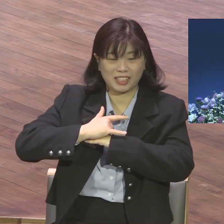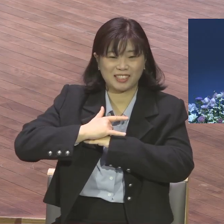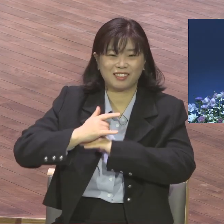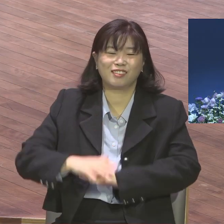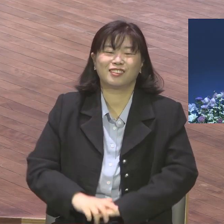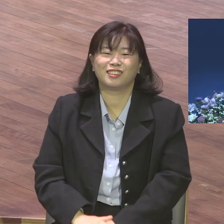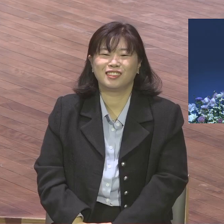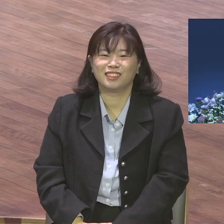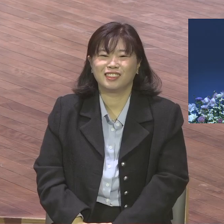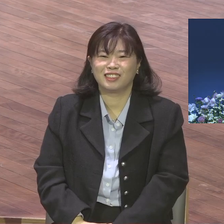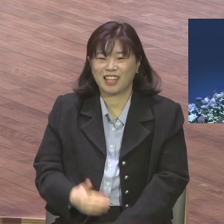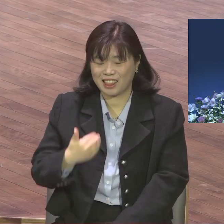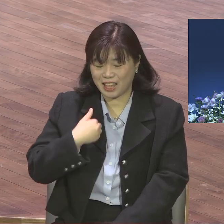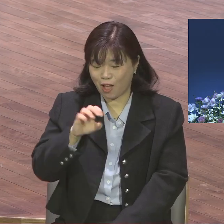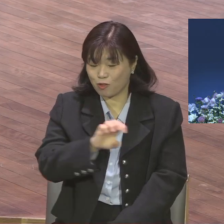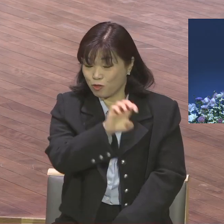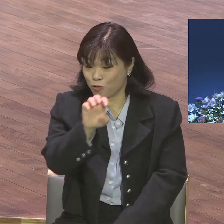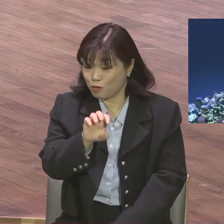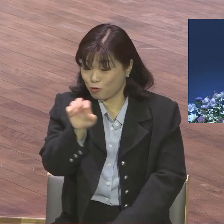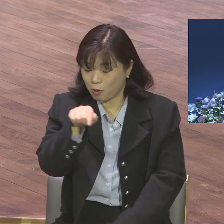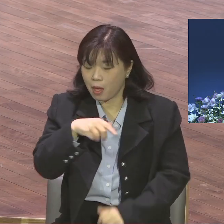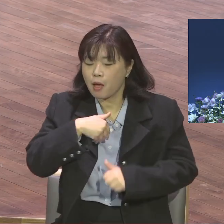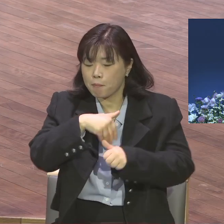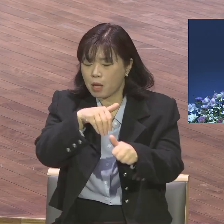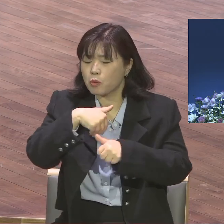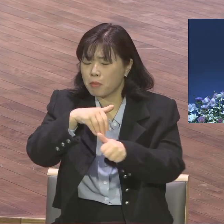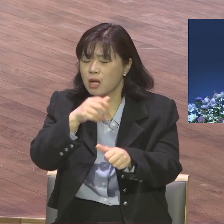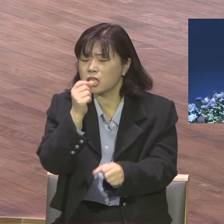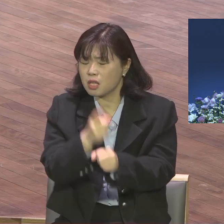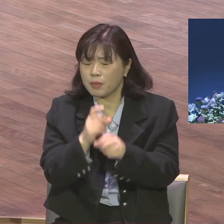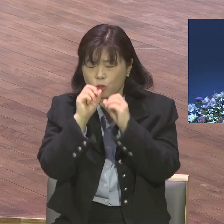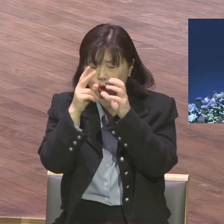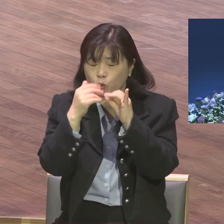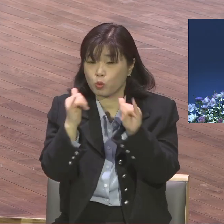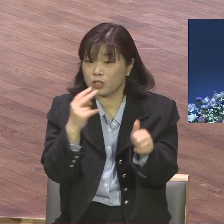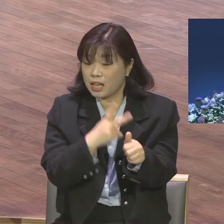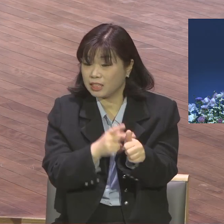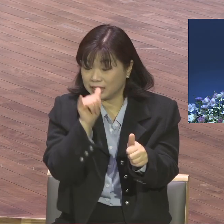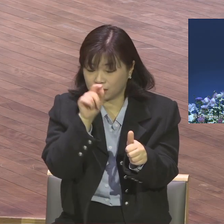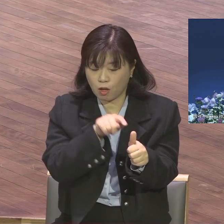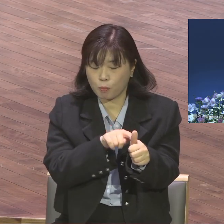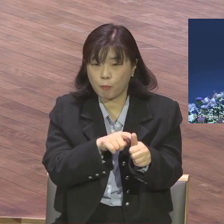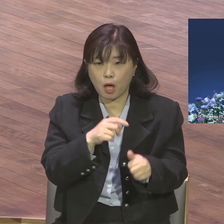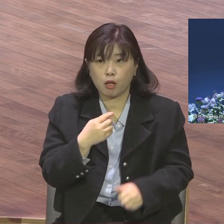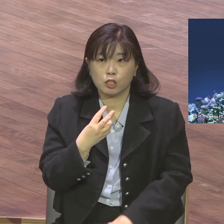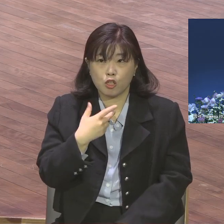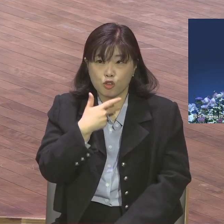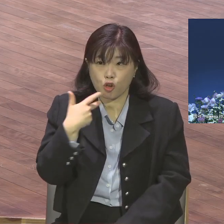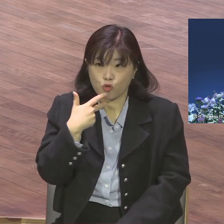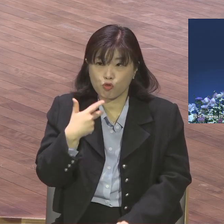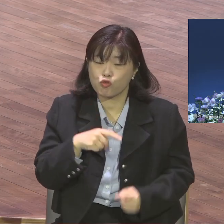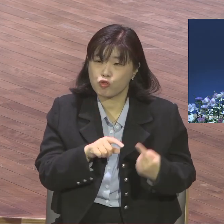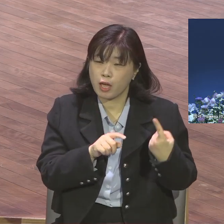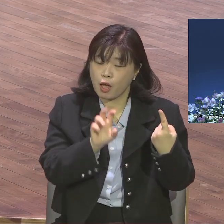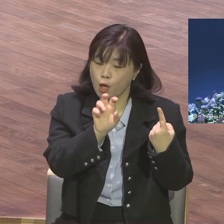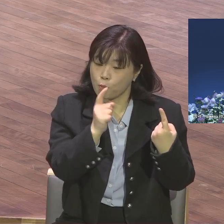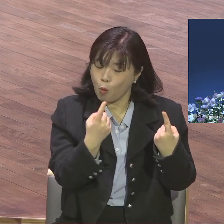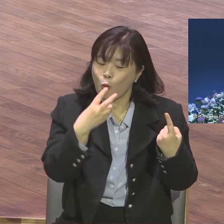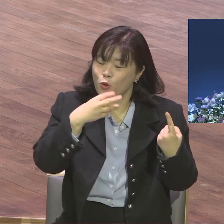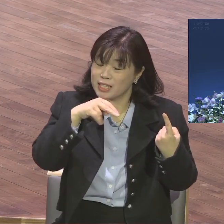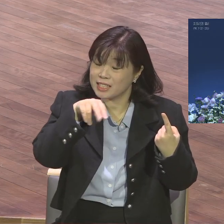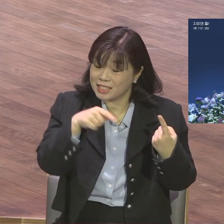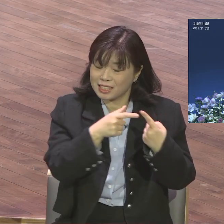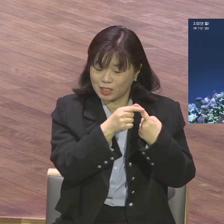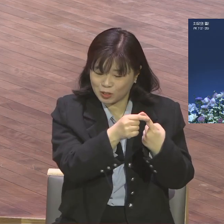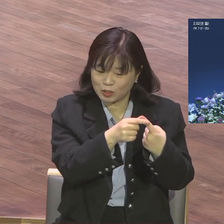유럽에는 우리가 파송한 선교사들이 있지요. 영국의 모리스 선교사, 또 체코에 또 우리